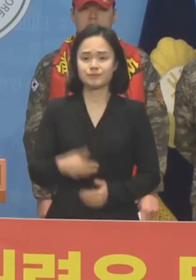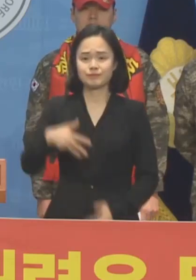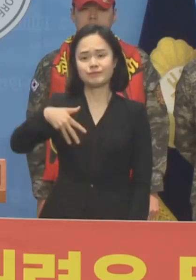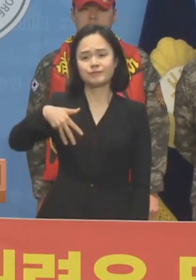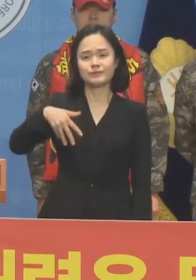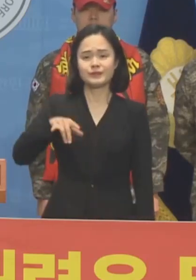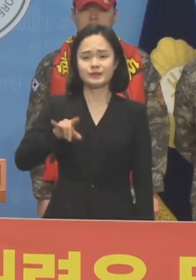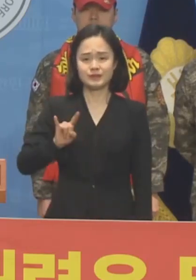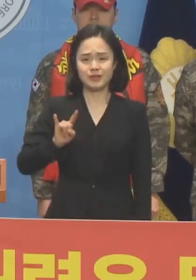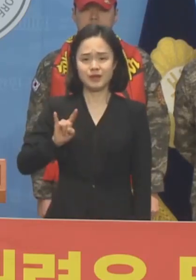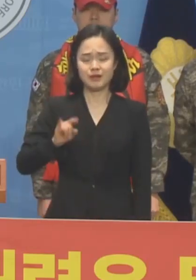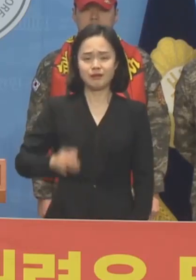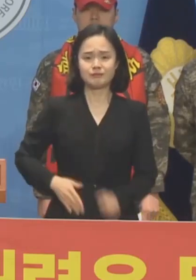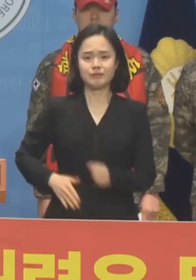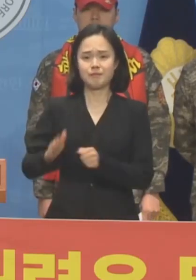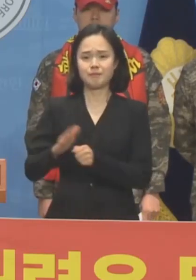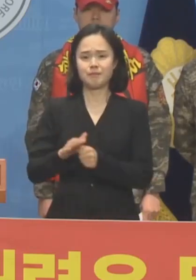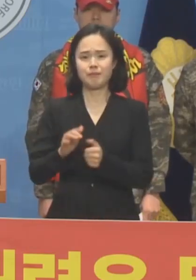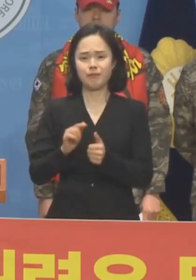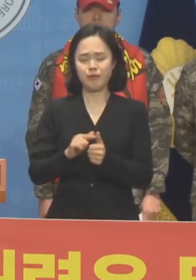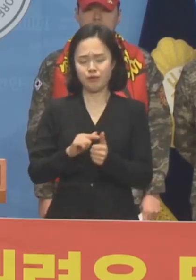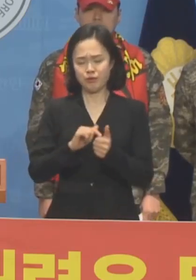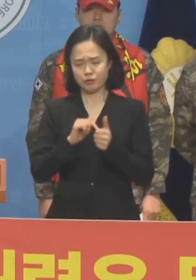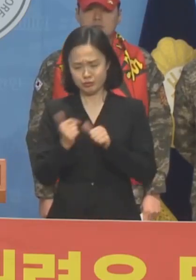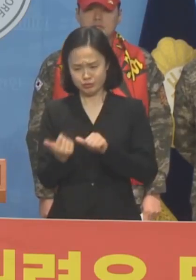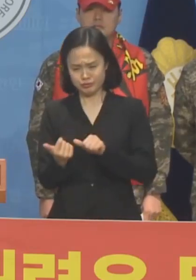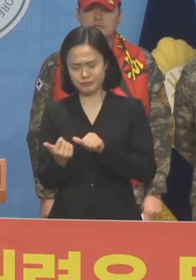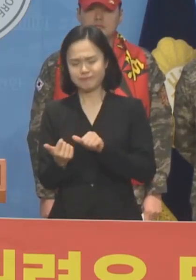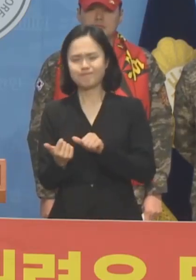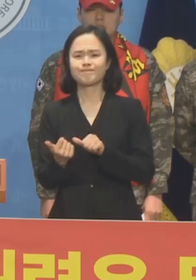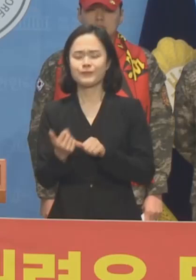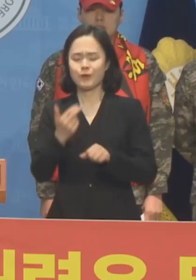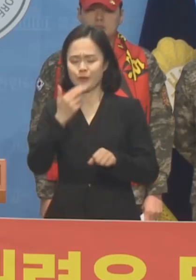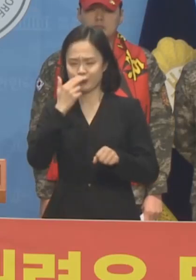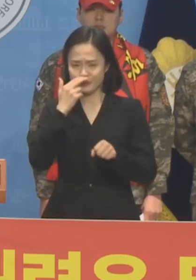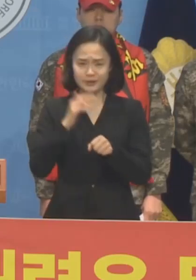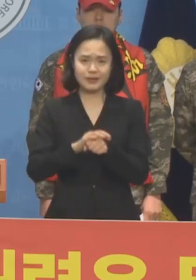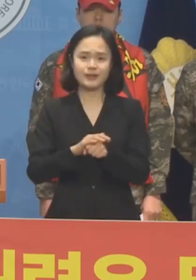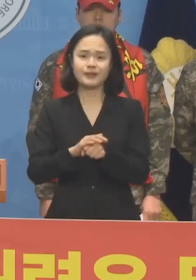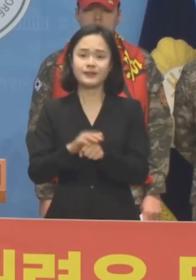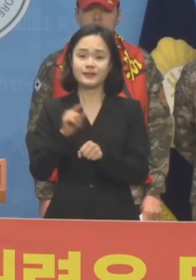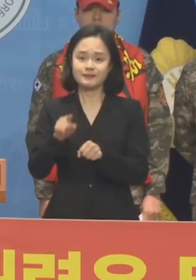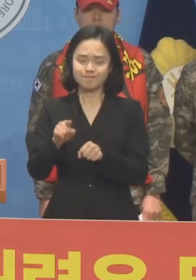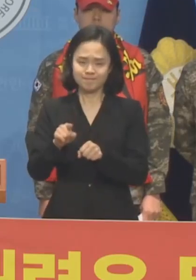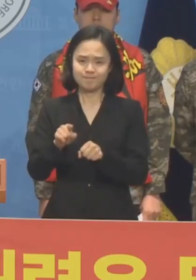반드시 밝혀내고 그 명예를 회복할 수 있도록 하겠다.